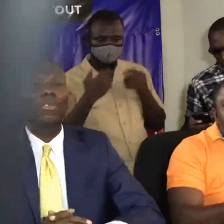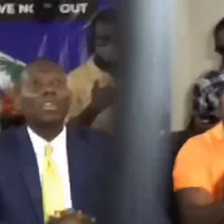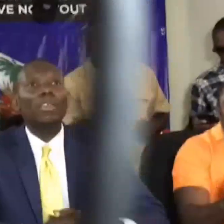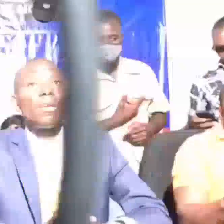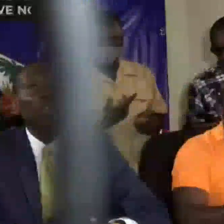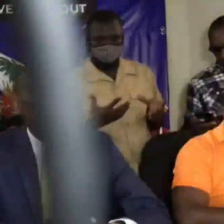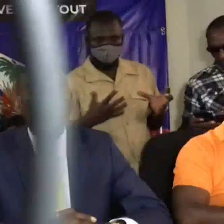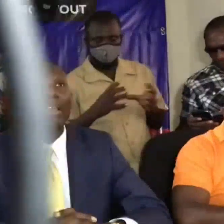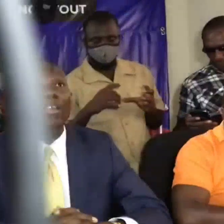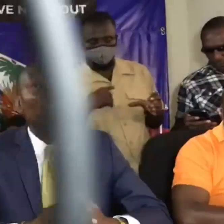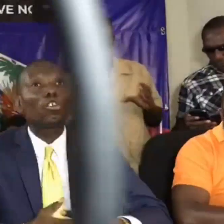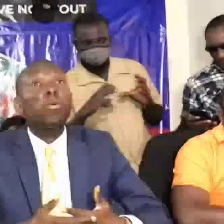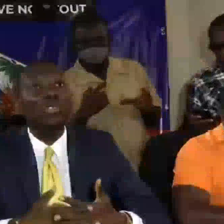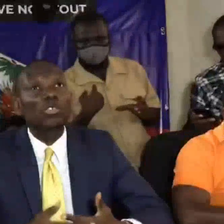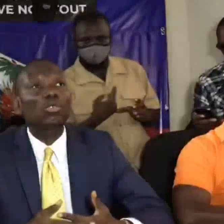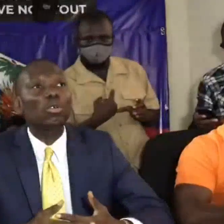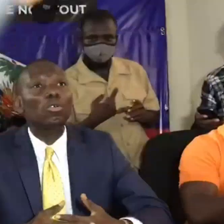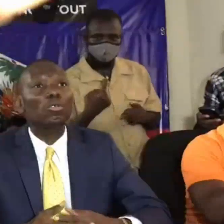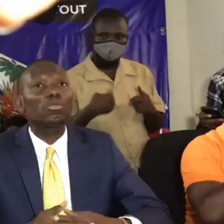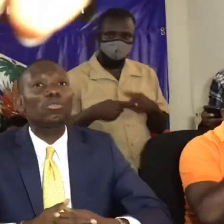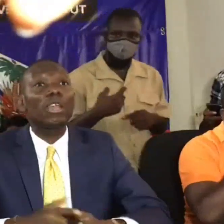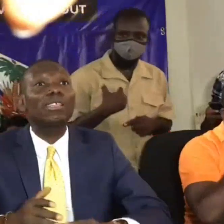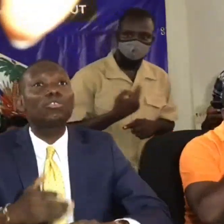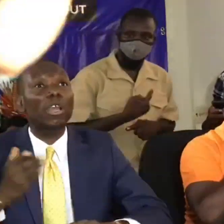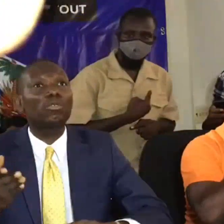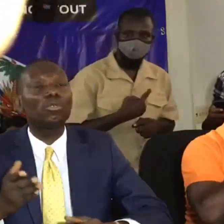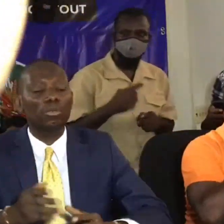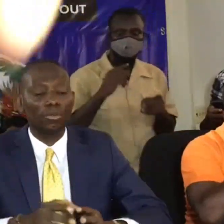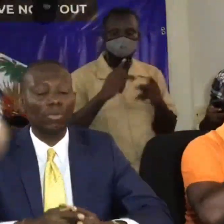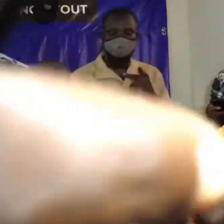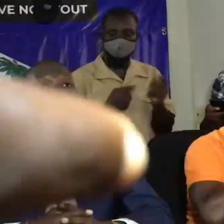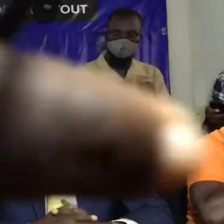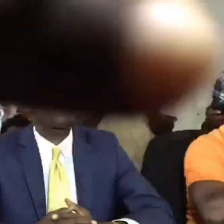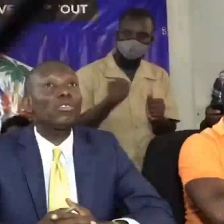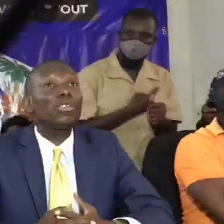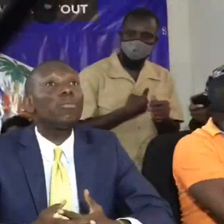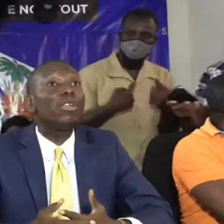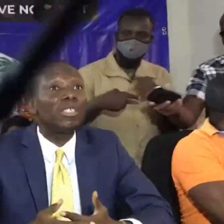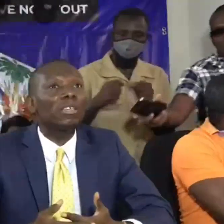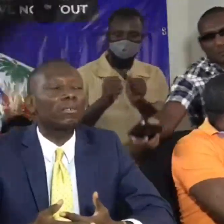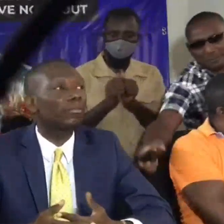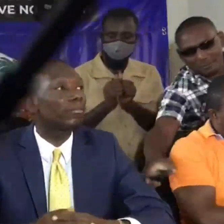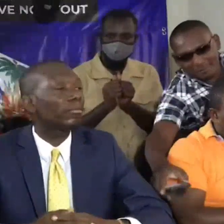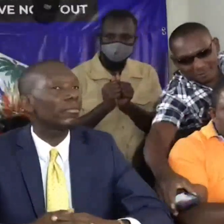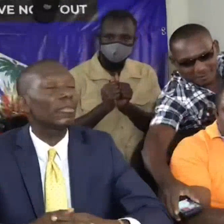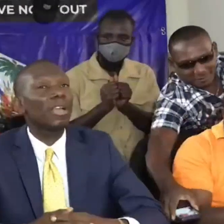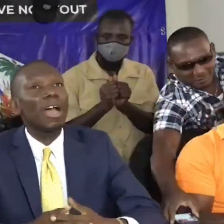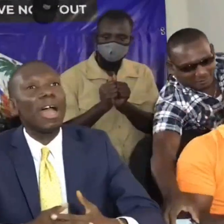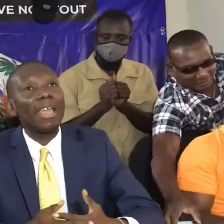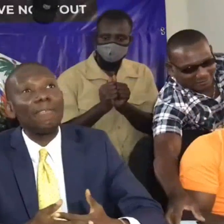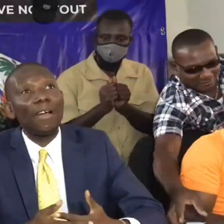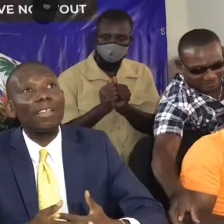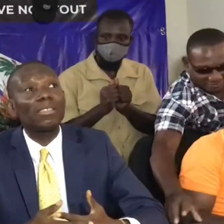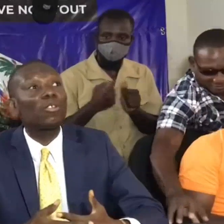Bien. Et quelle est notre position sur la situation des prisonniers politiques?